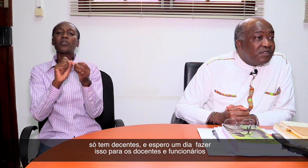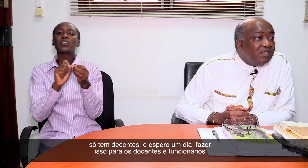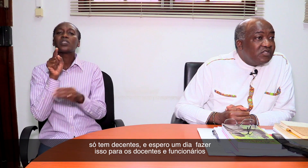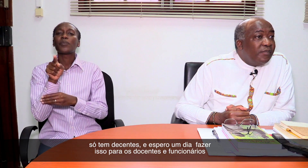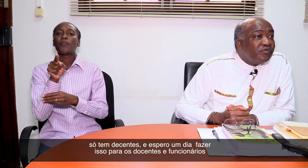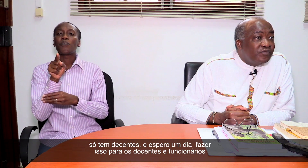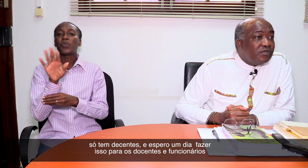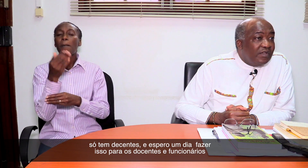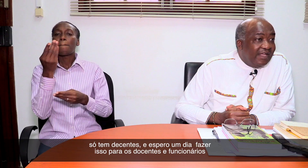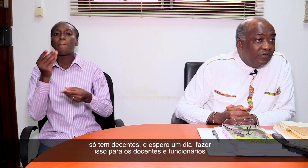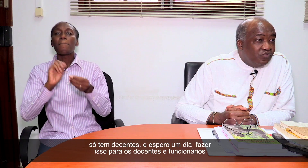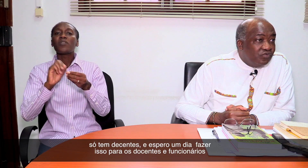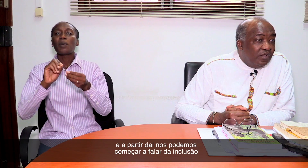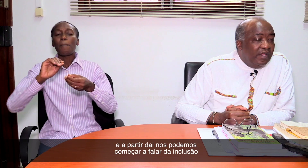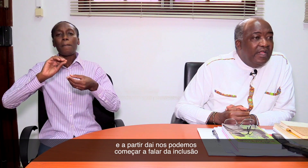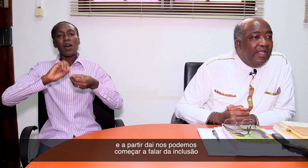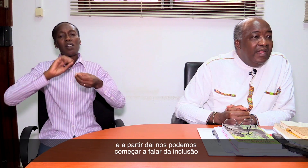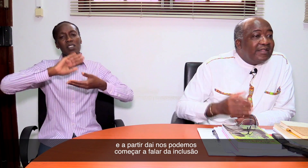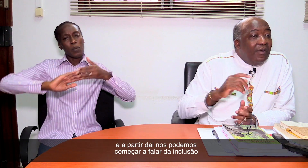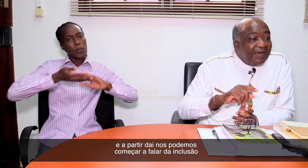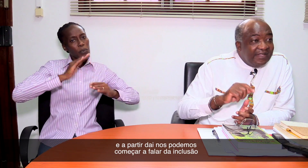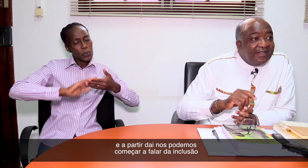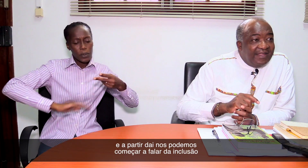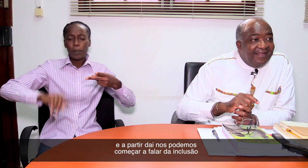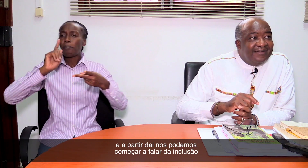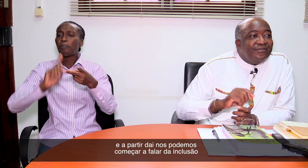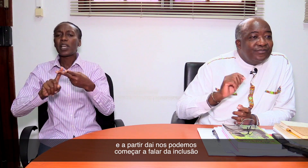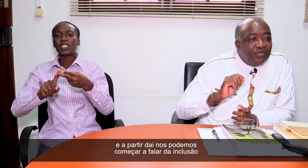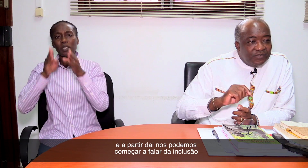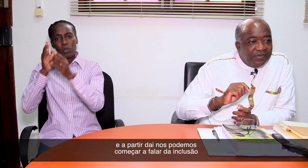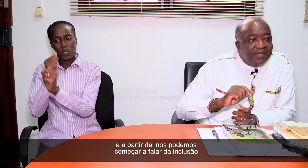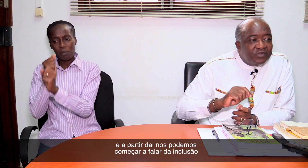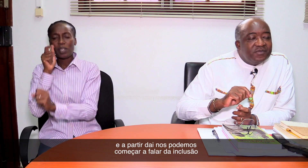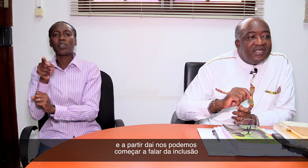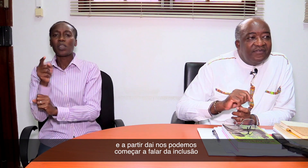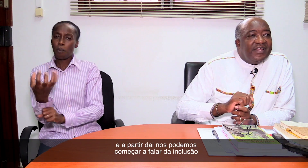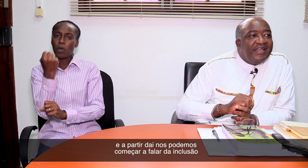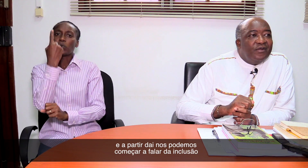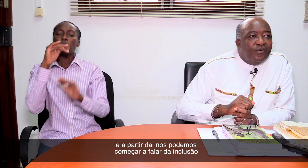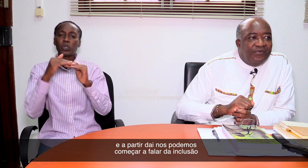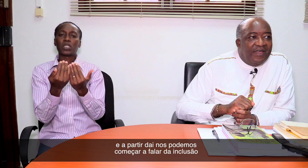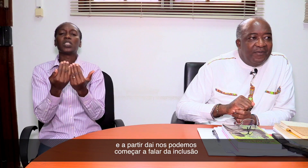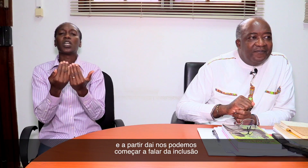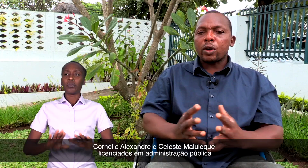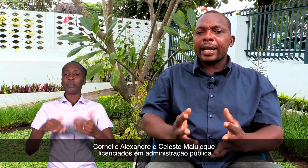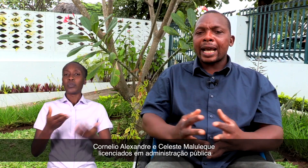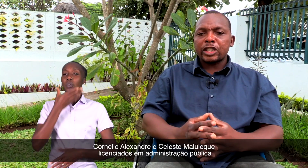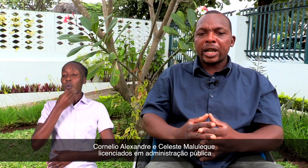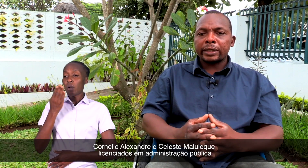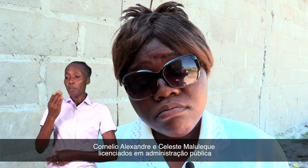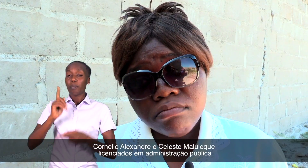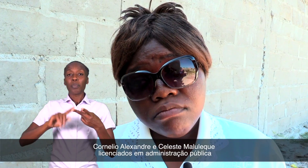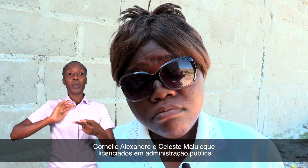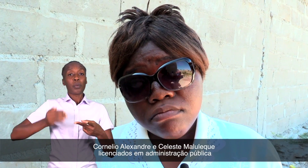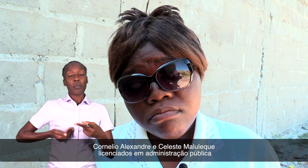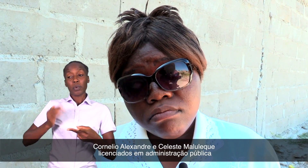os docentes e para os funcionários. Então, a partir daí, nós poderemos começar a falar em inclusão. Cornélio